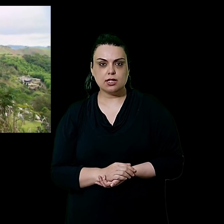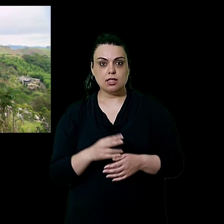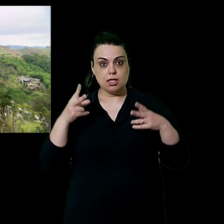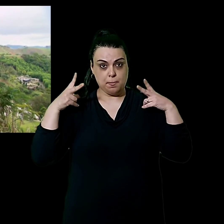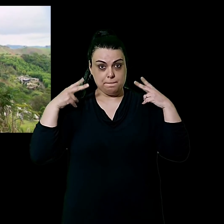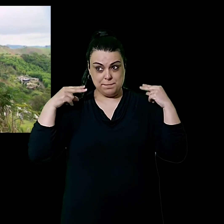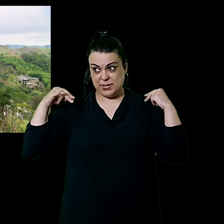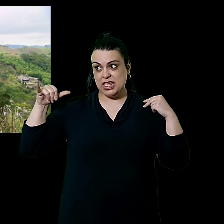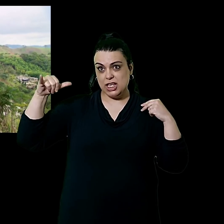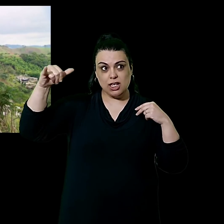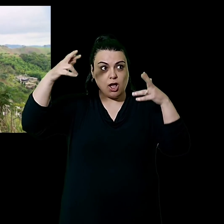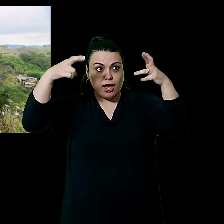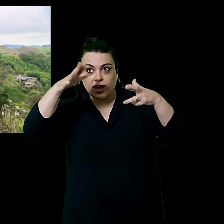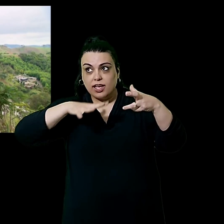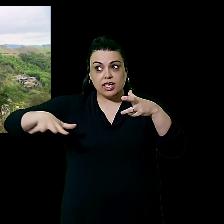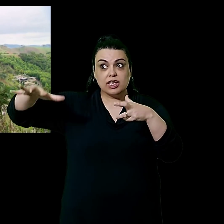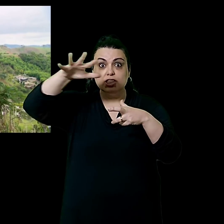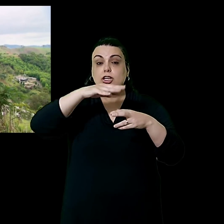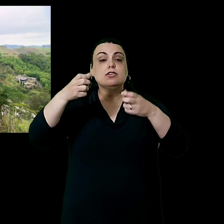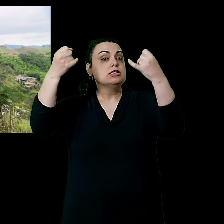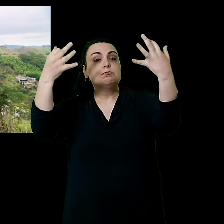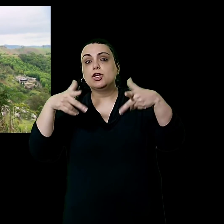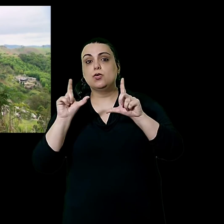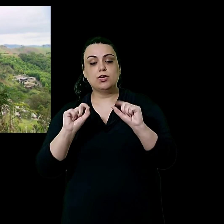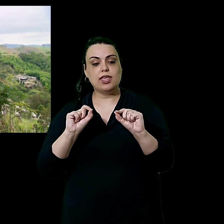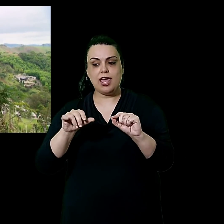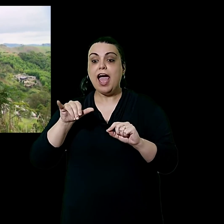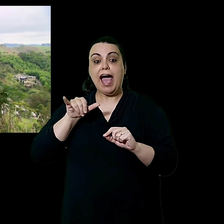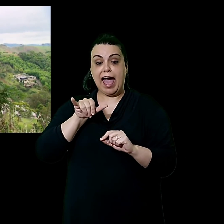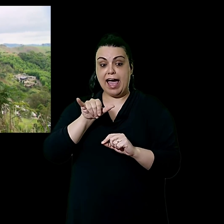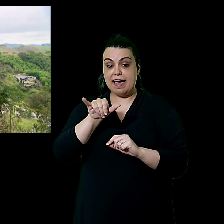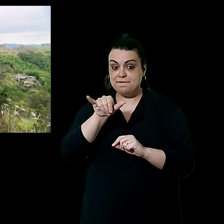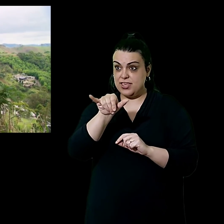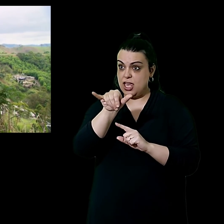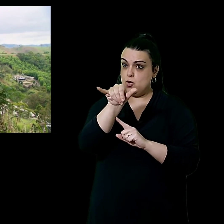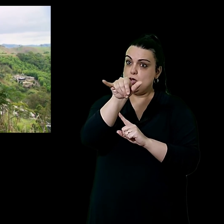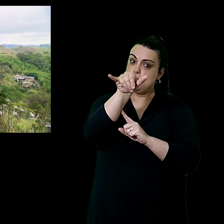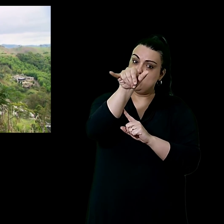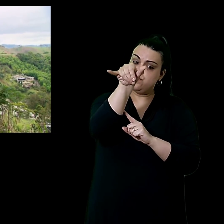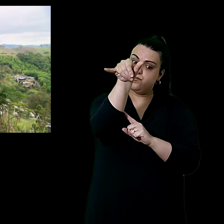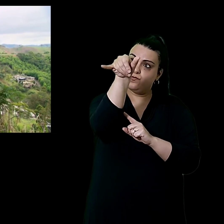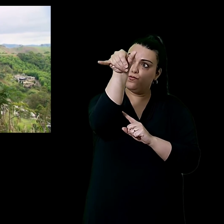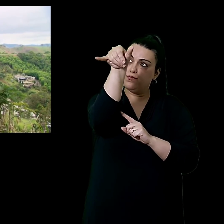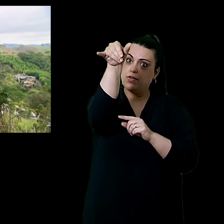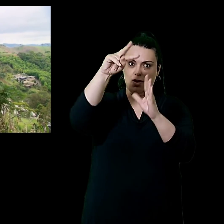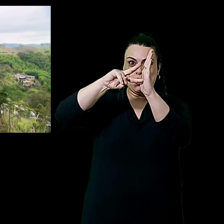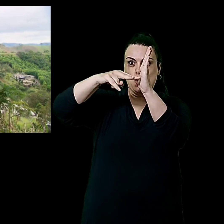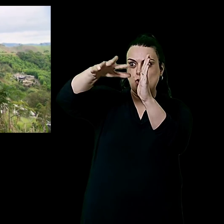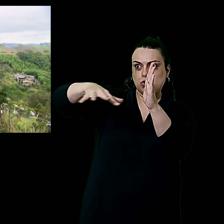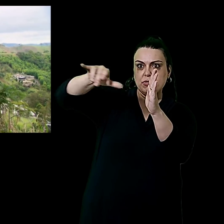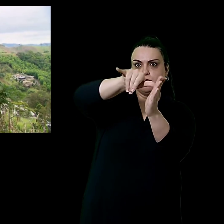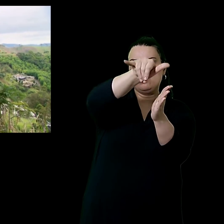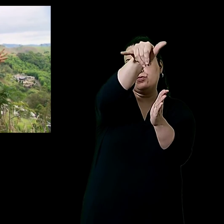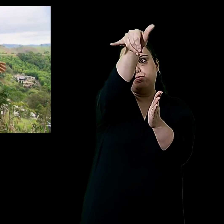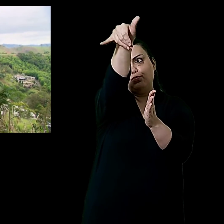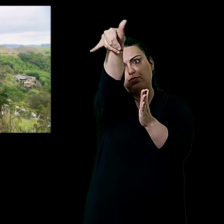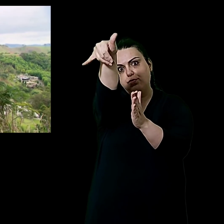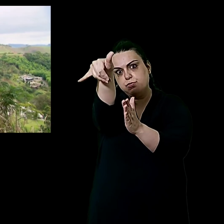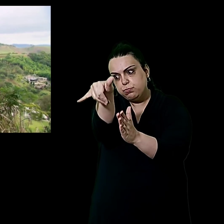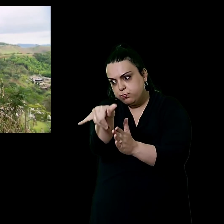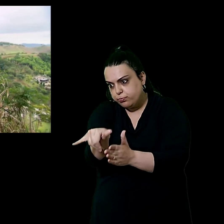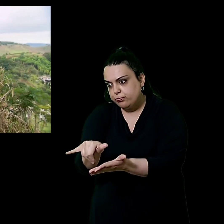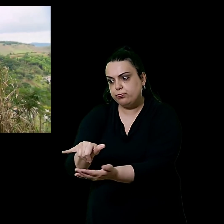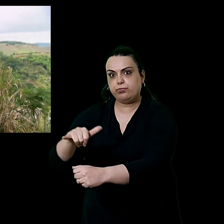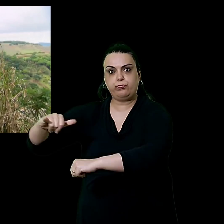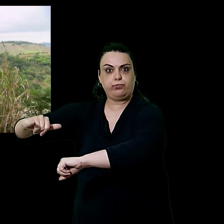Segundo os pilotos aqui da região, os aviões costumam chegar deste lado, sobrevoam o condomínio e entram na reta